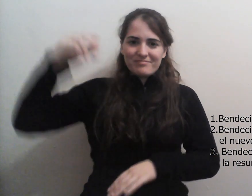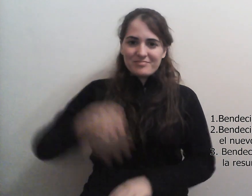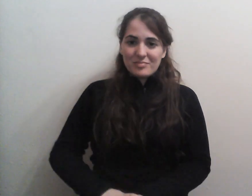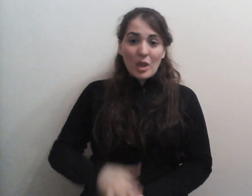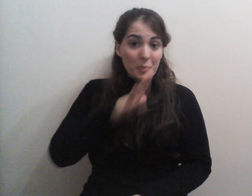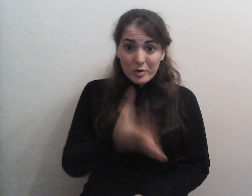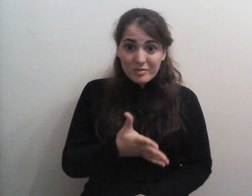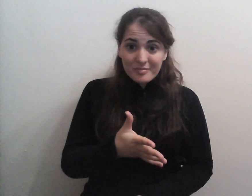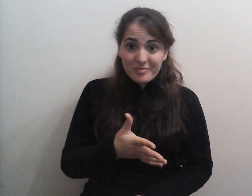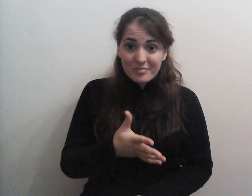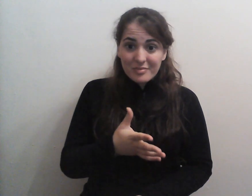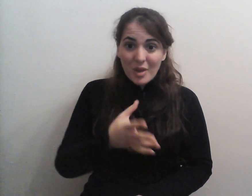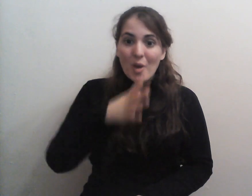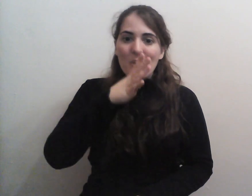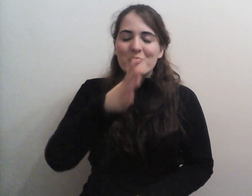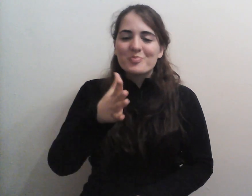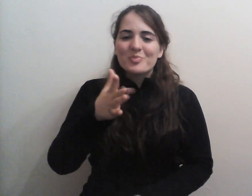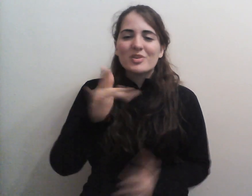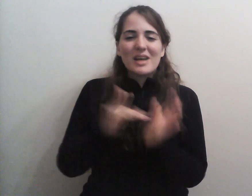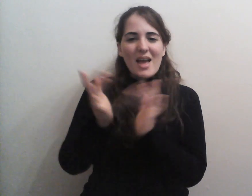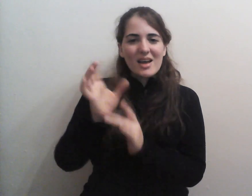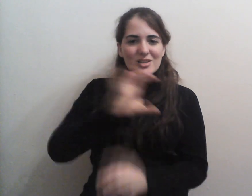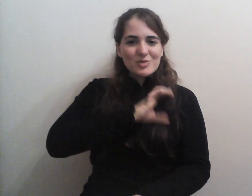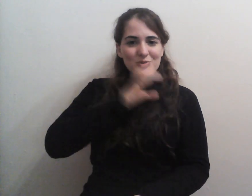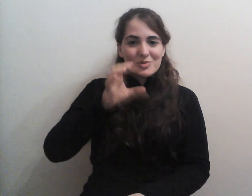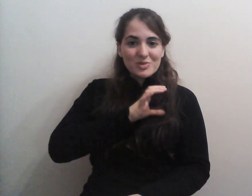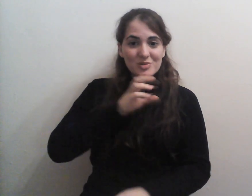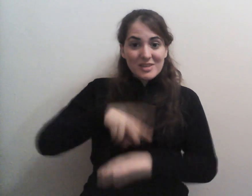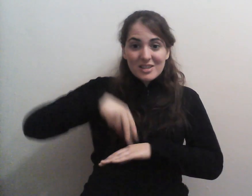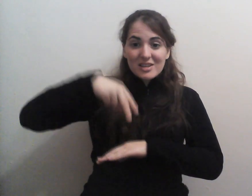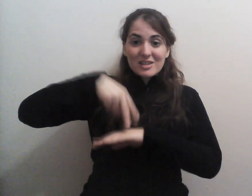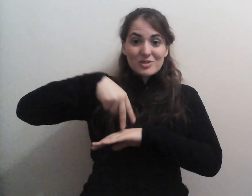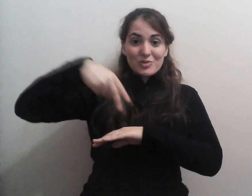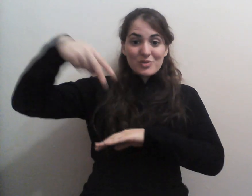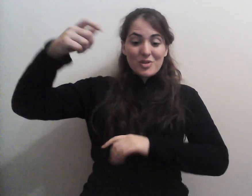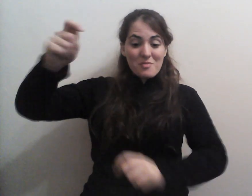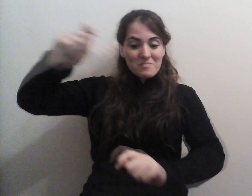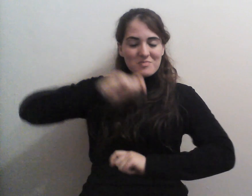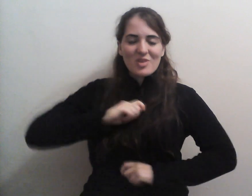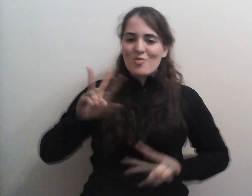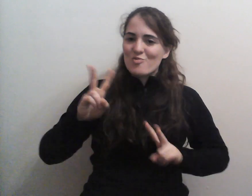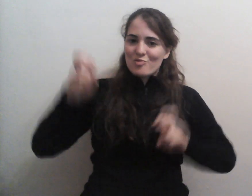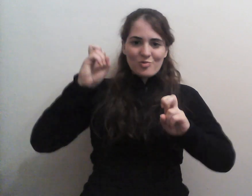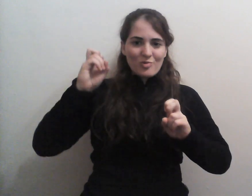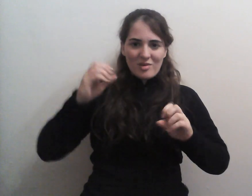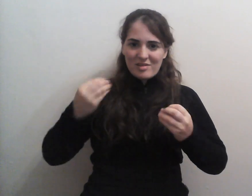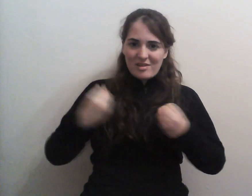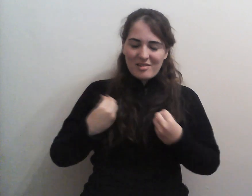Hijo garantizó nuestra salvación completa, pasado, presente, futuro. No podríamos